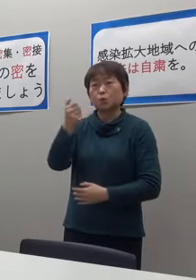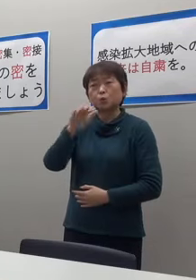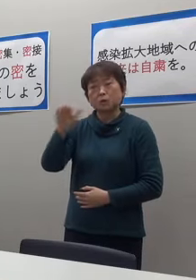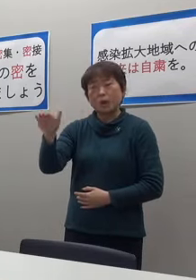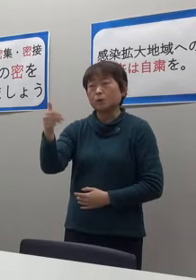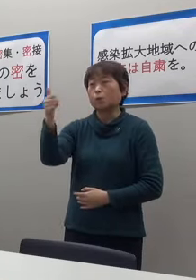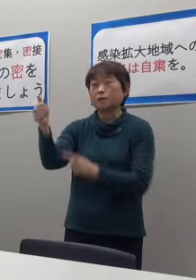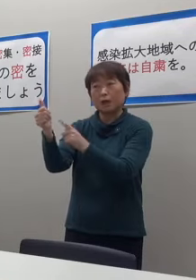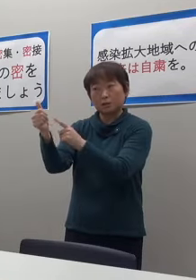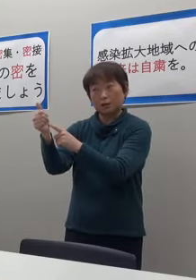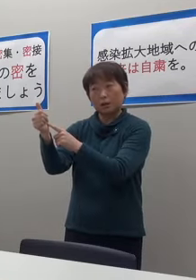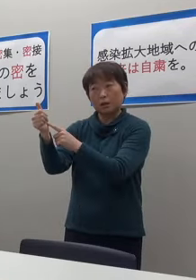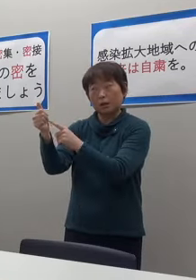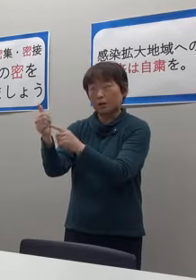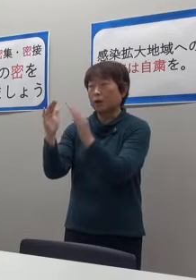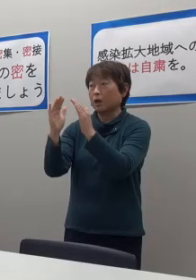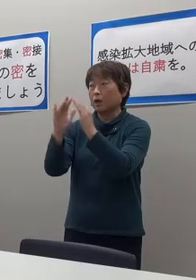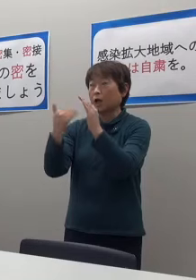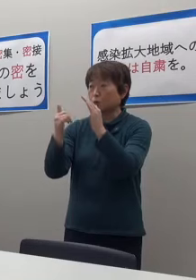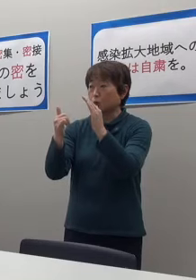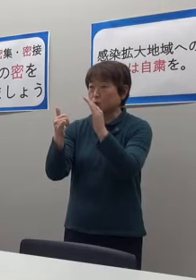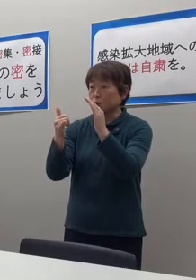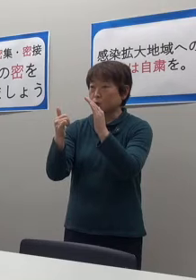は、 単独で今